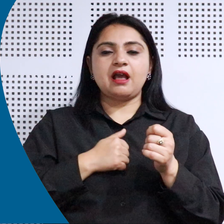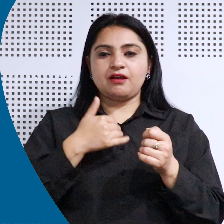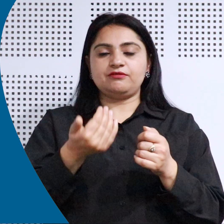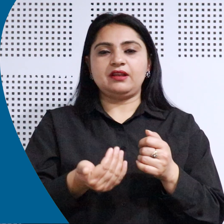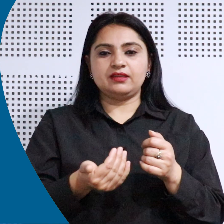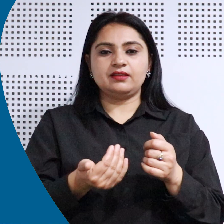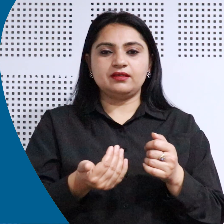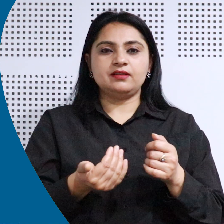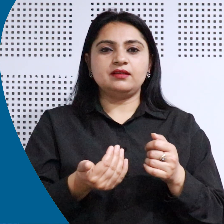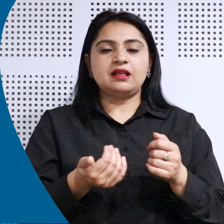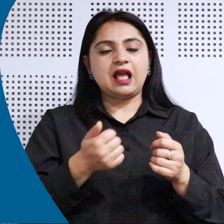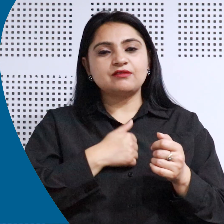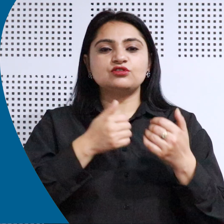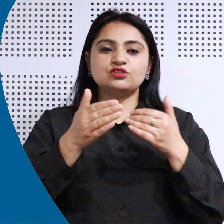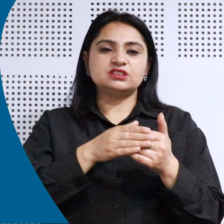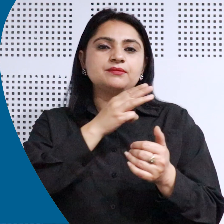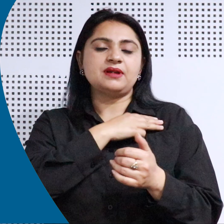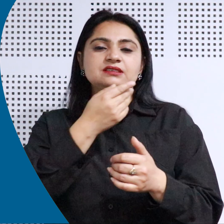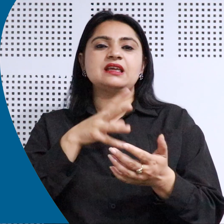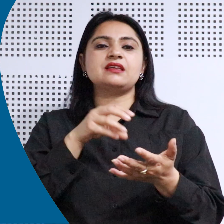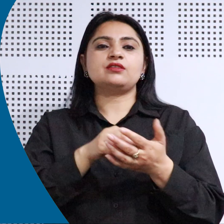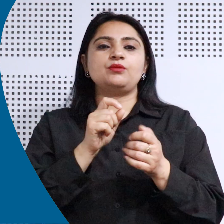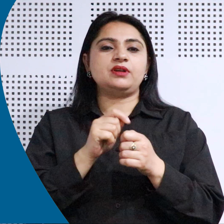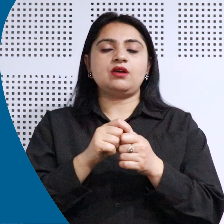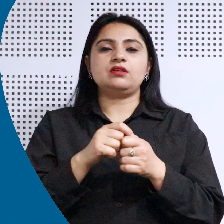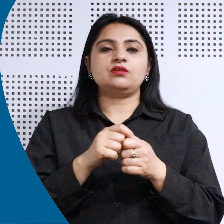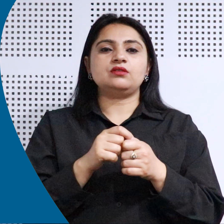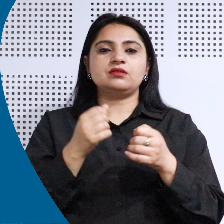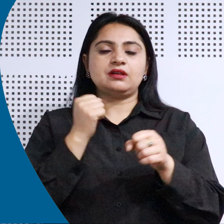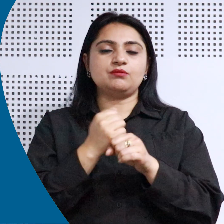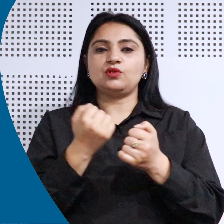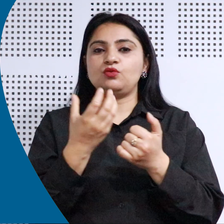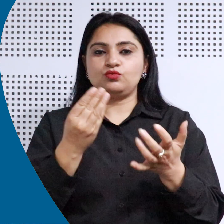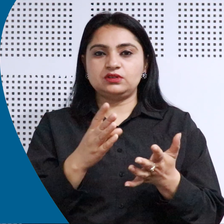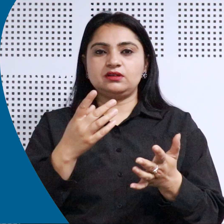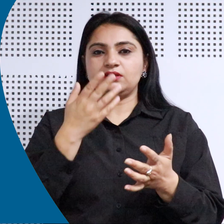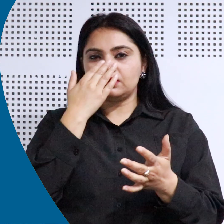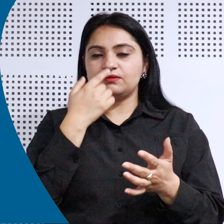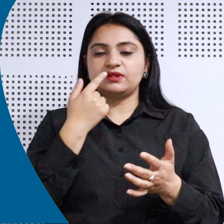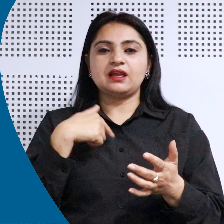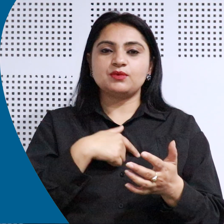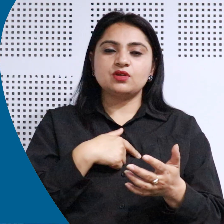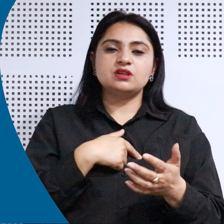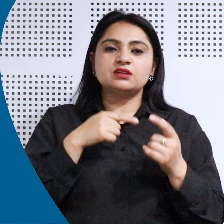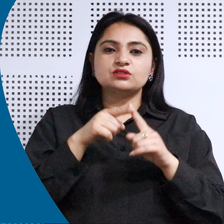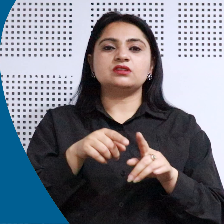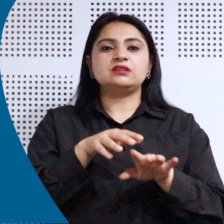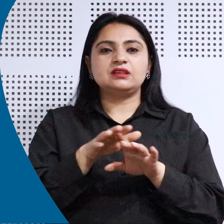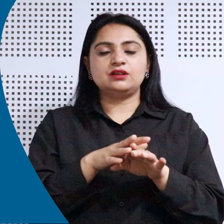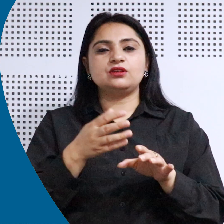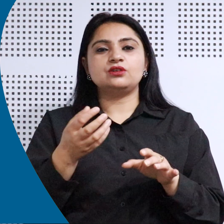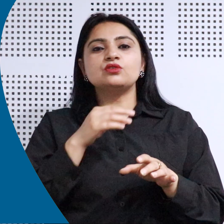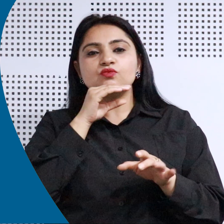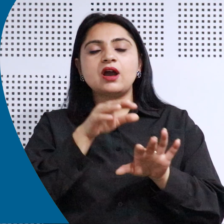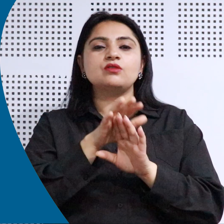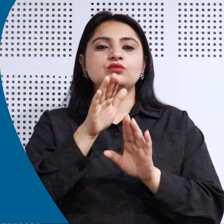नजिक बनाएका मान्छेहरूलाई केन्द्र बनाएर यी कुराहरूलाई अन्त्य गर्नुपर्छ भन्ने मेरो सोच दृष्टिकोण हो। किनभने हामी नयाँ युवा साथीहरू पनि हो, हामी नवीनता दिनुपर्ने